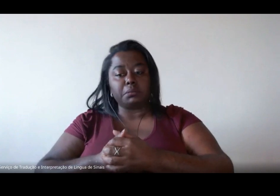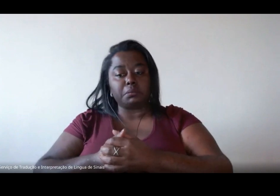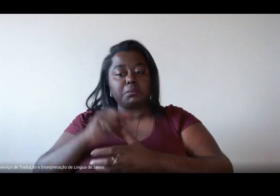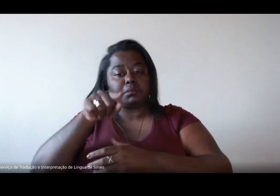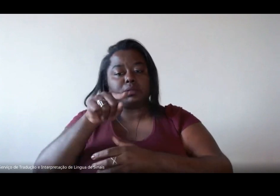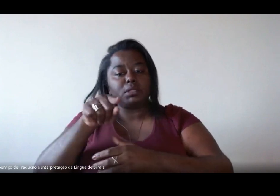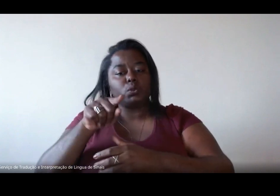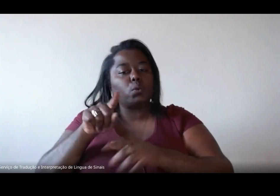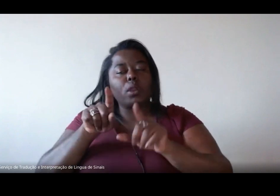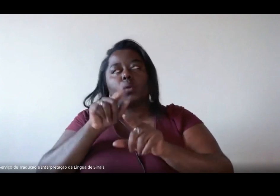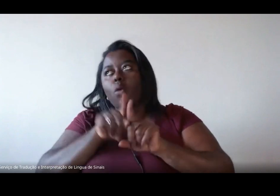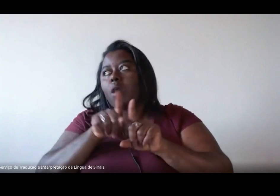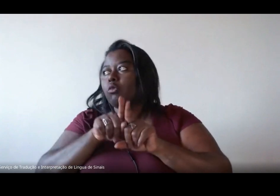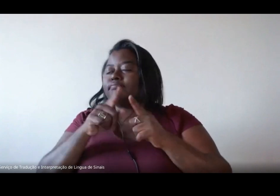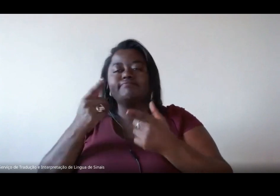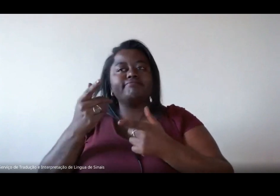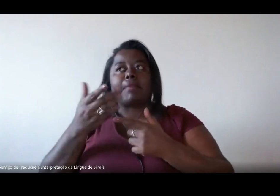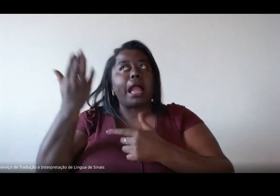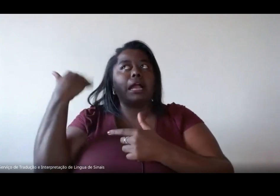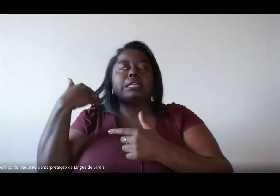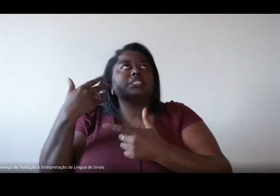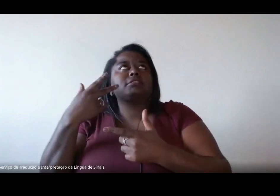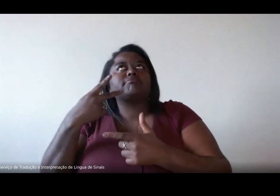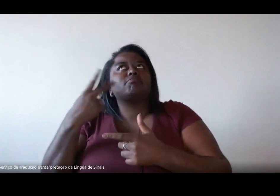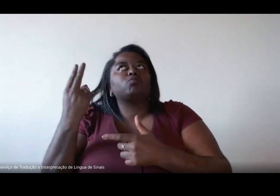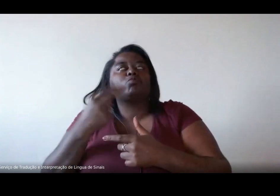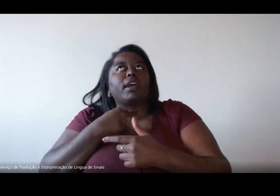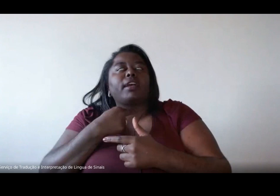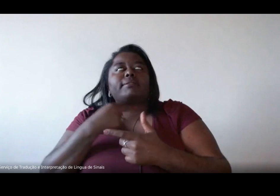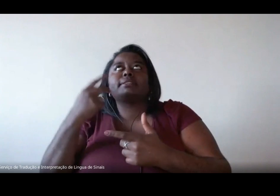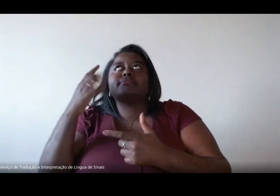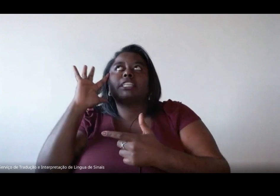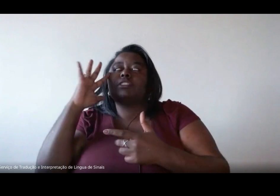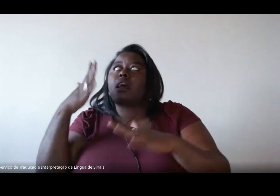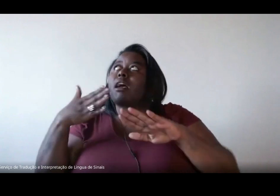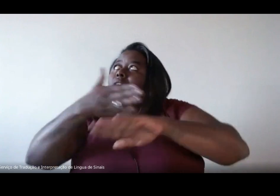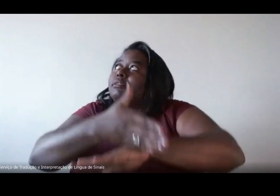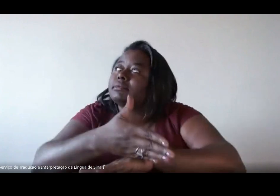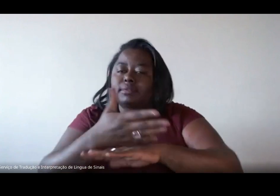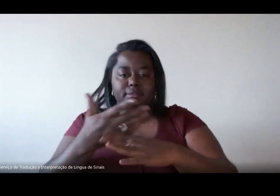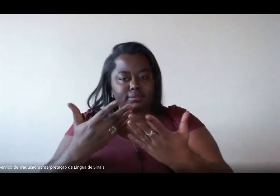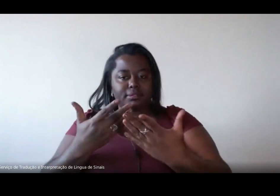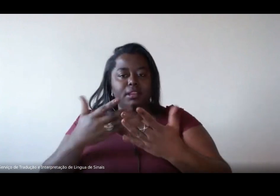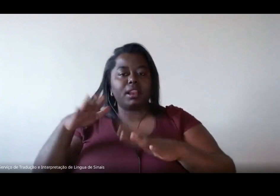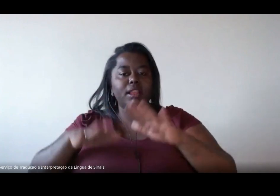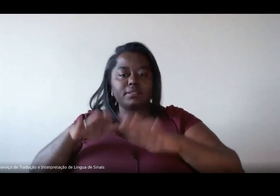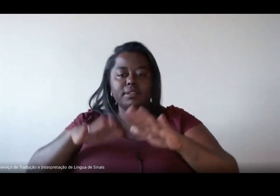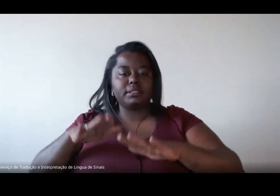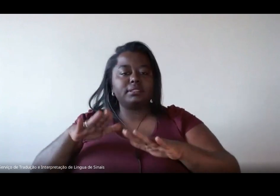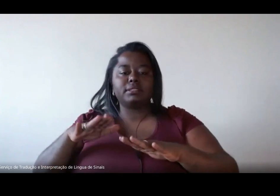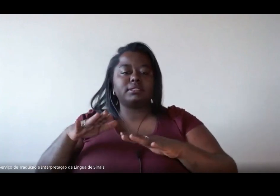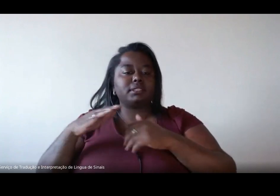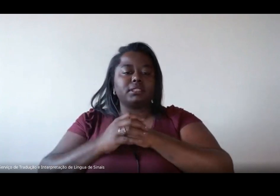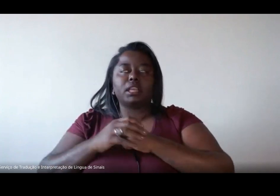digamos, completamente inacessível, né? Digamos, para quem não tem, sei lá, né?